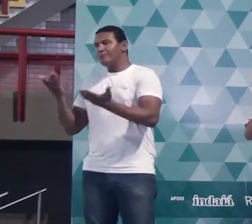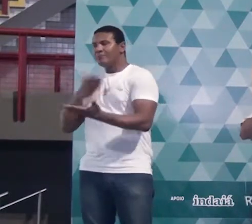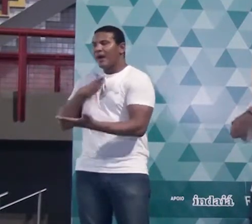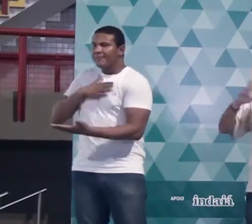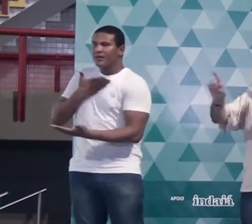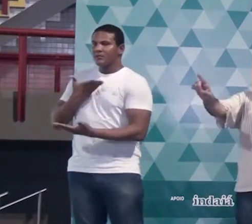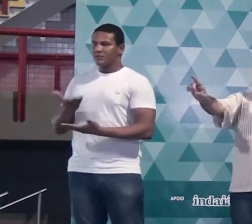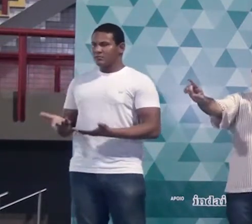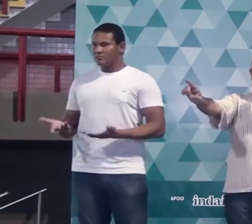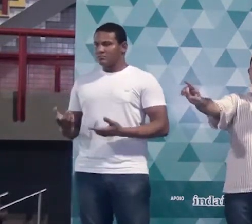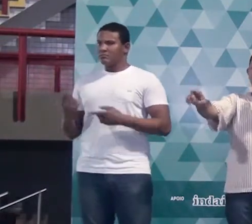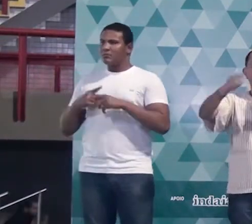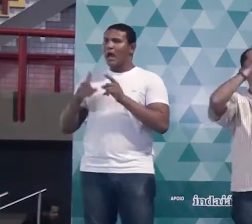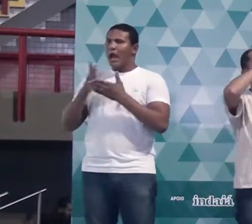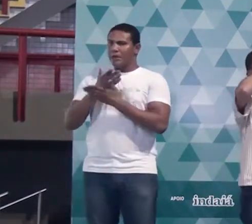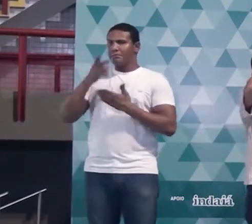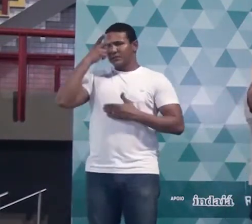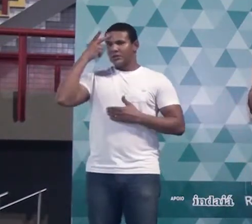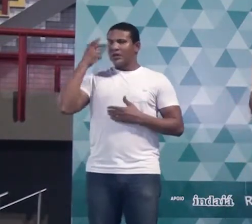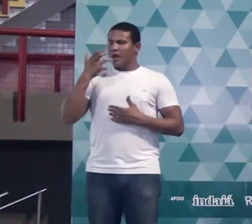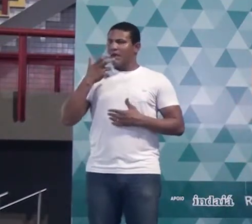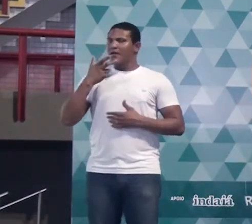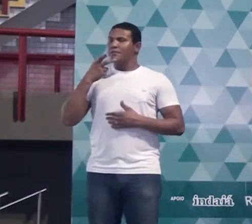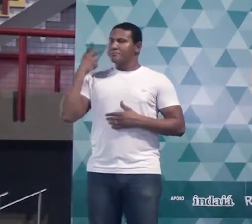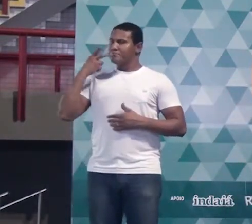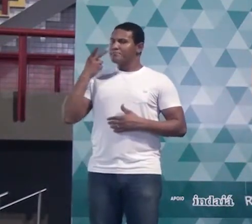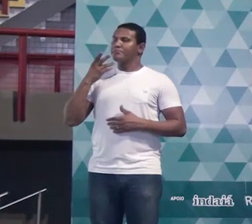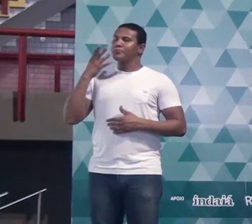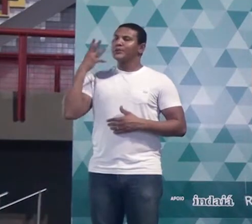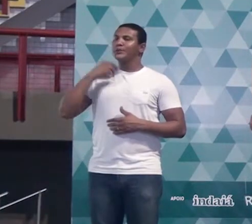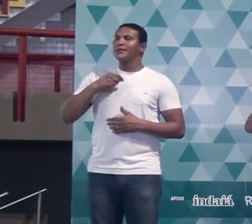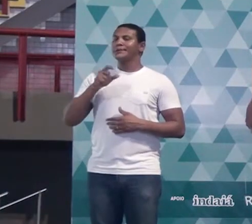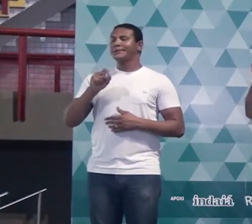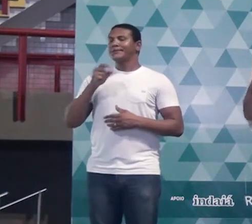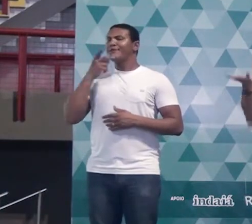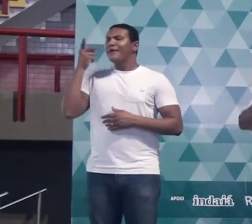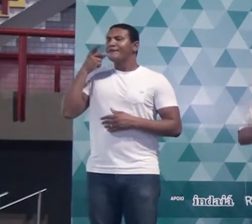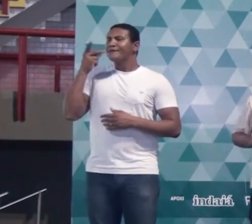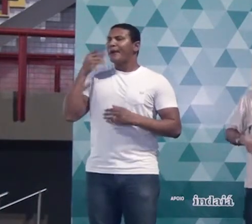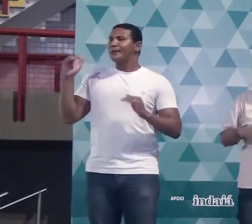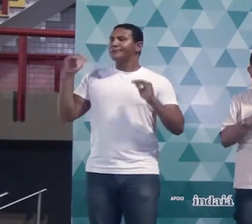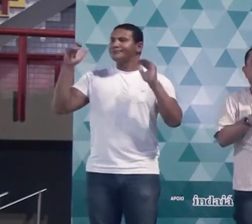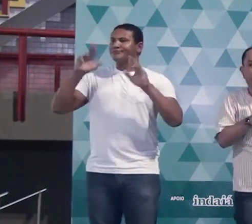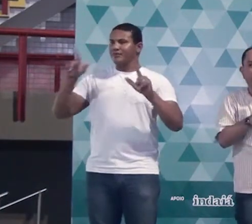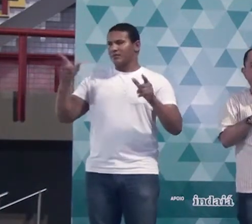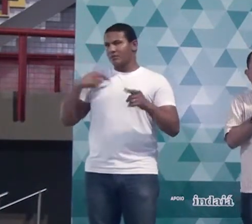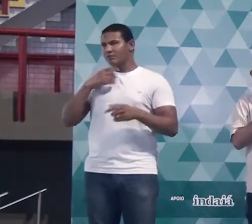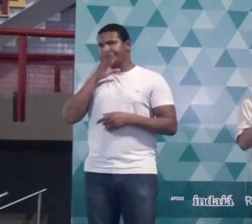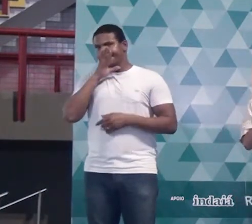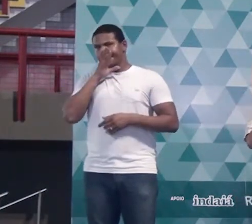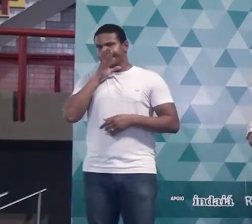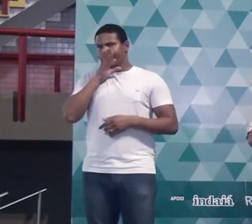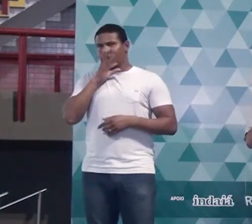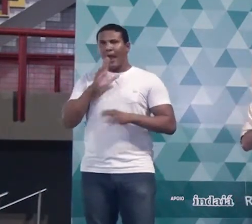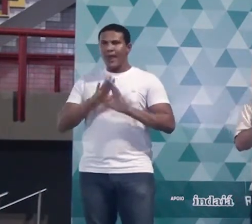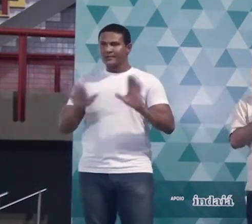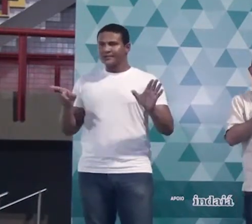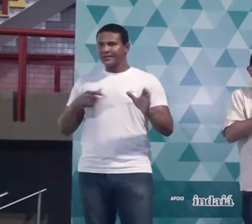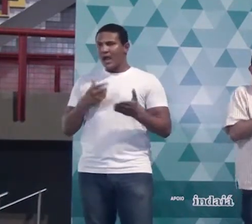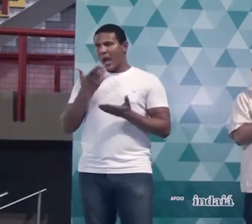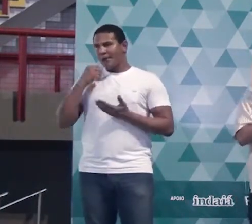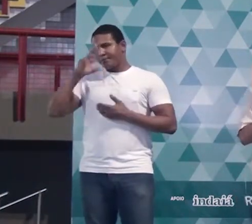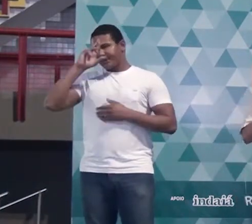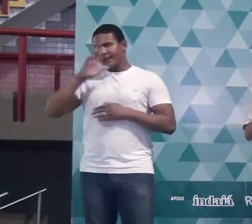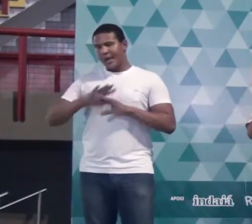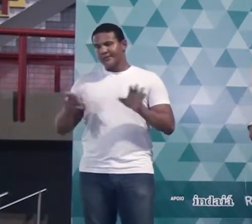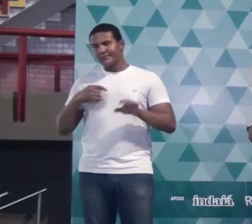as pessoas querem falar bonito. Eu me lembro que eu estava assistindo... Eu assistindo assim, né? Obrigado a assistir, né? Porque na hora do almoço, passa na hora do